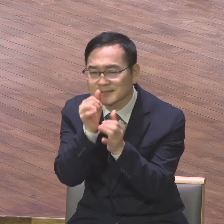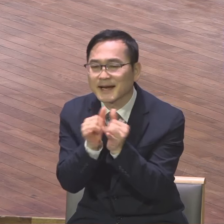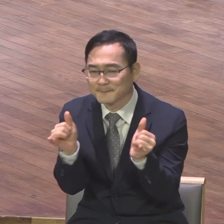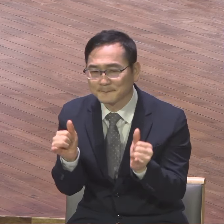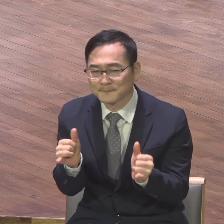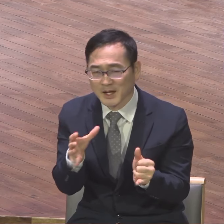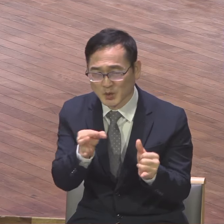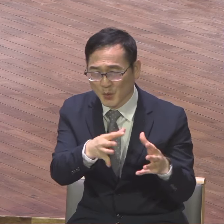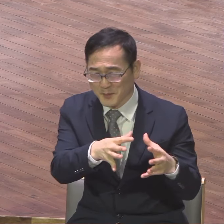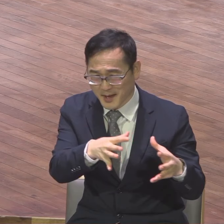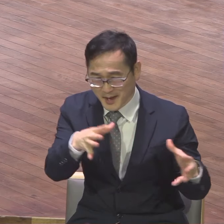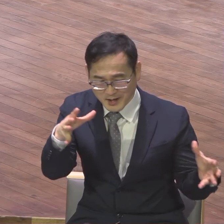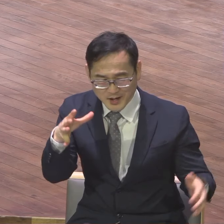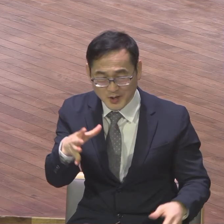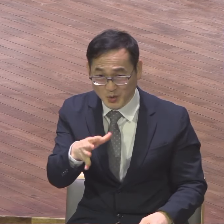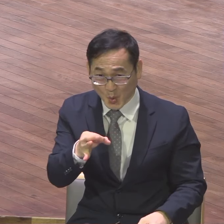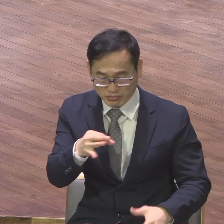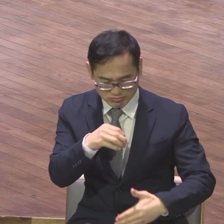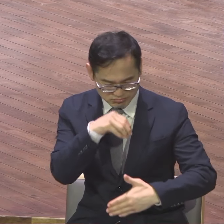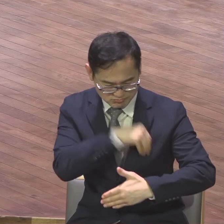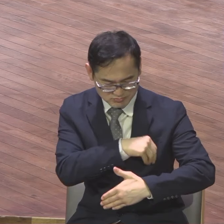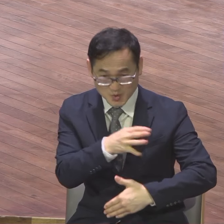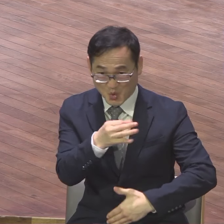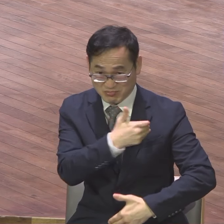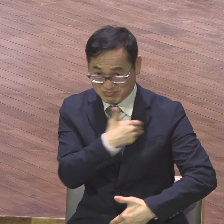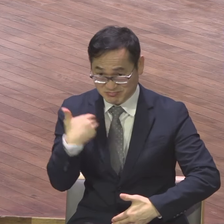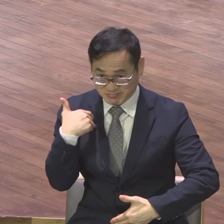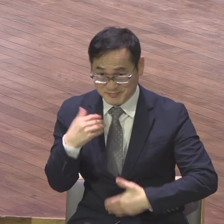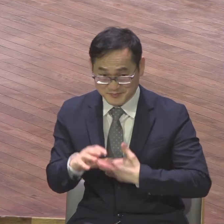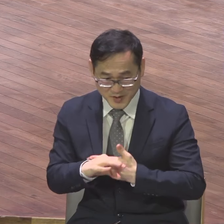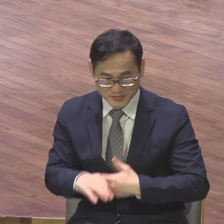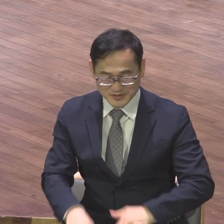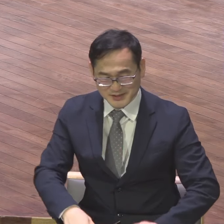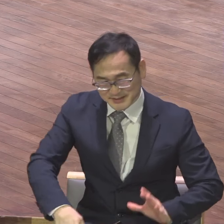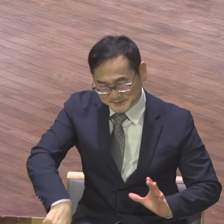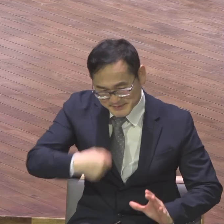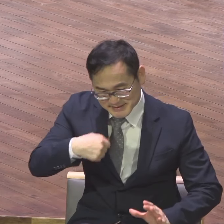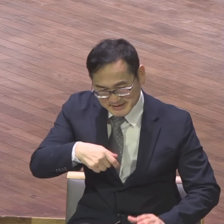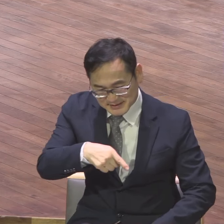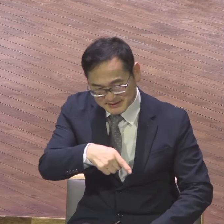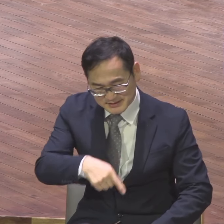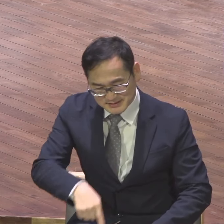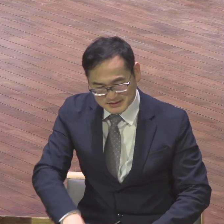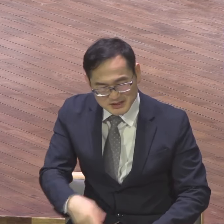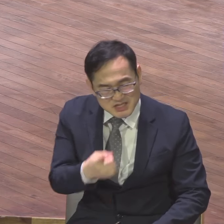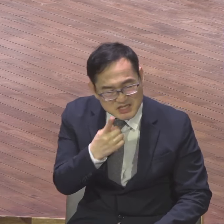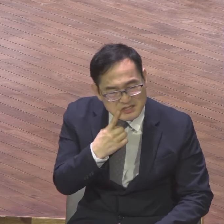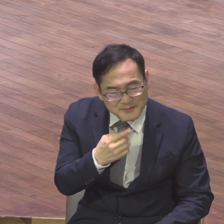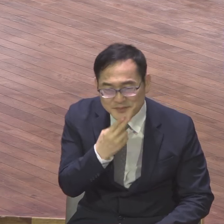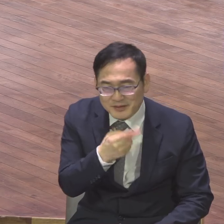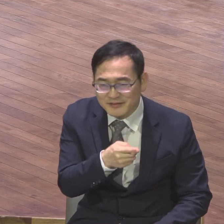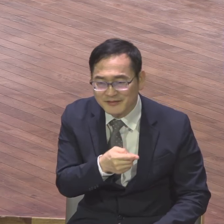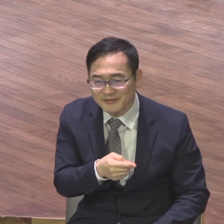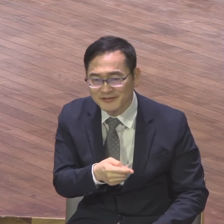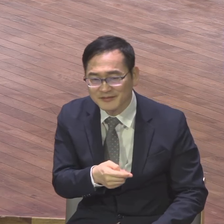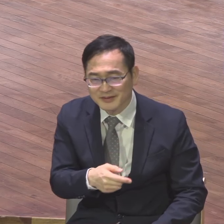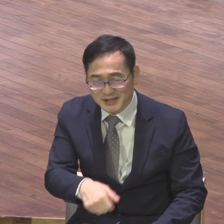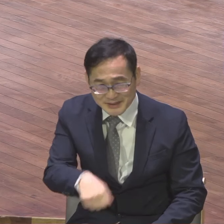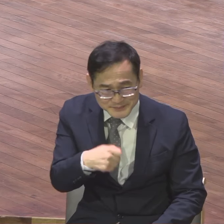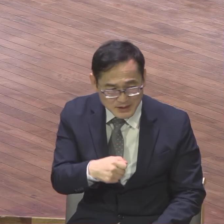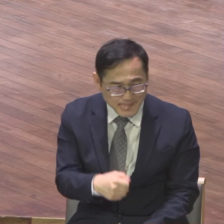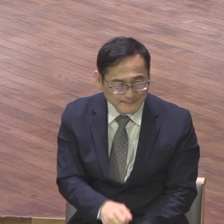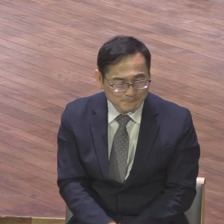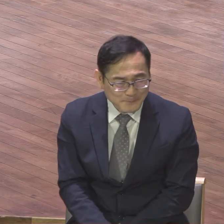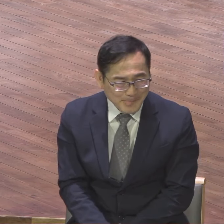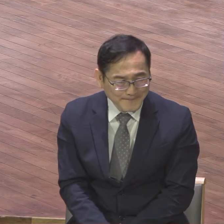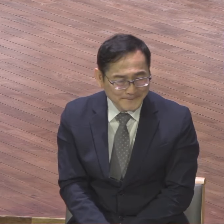돈이 많이 주머니에 있는 사람은요. 길거리 가면서 음식 보면 침 흘리지 않습니다. 막